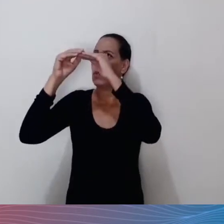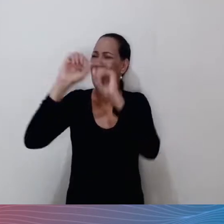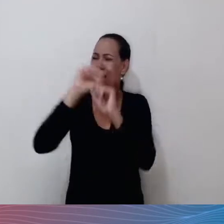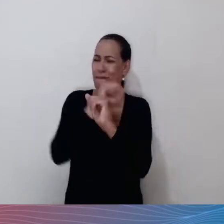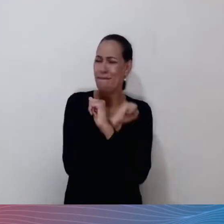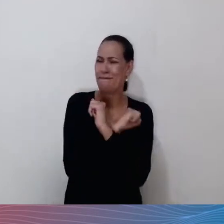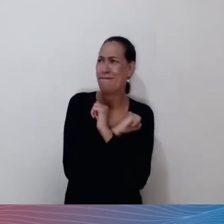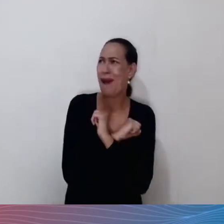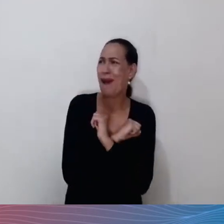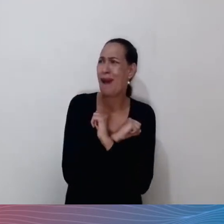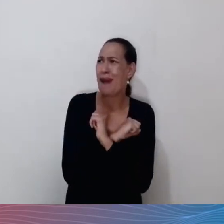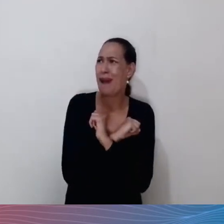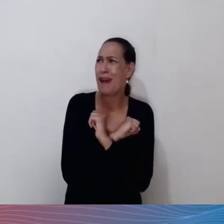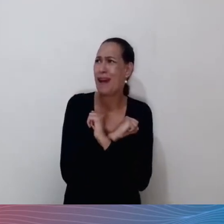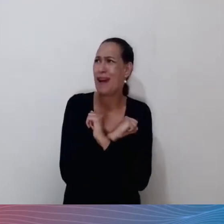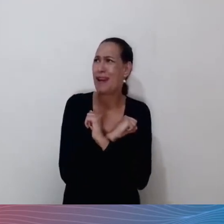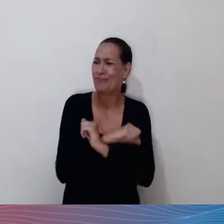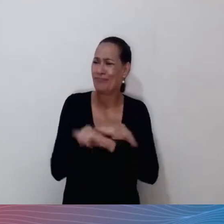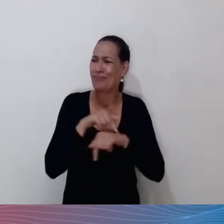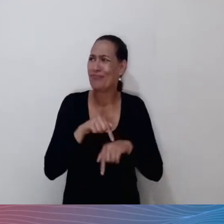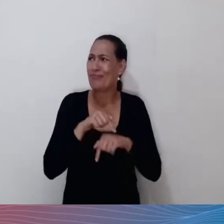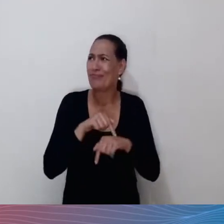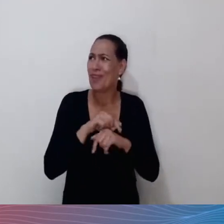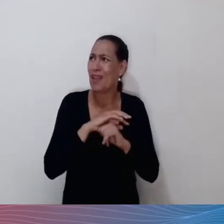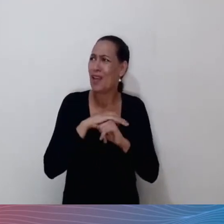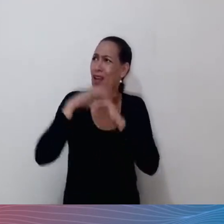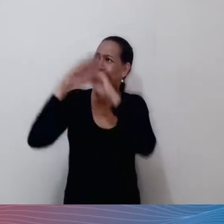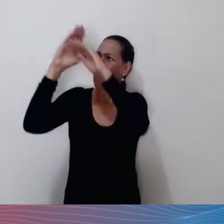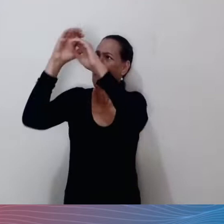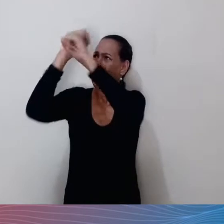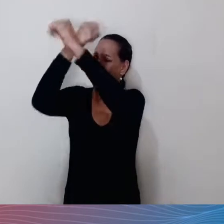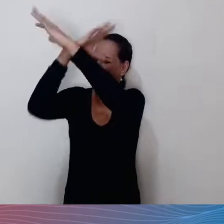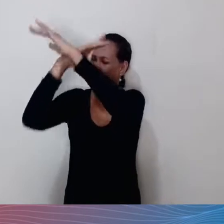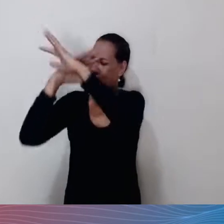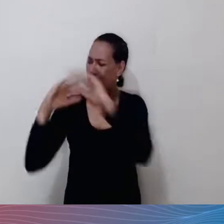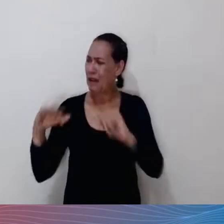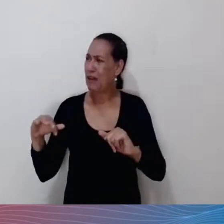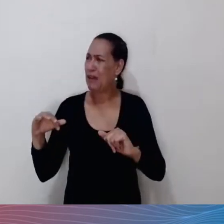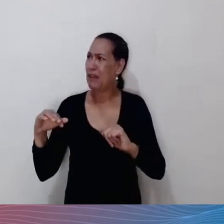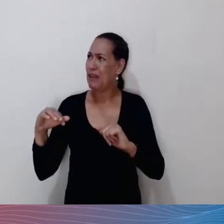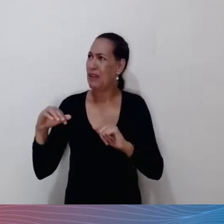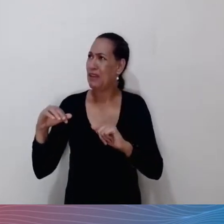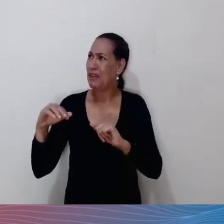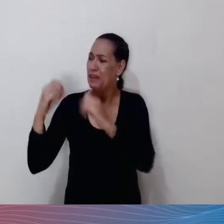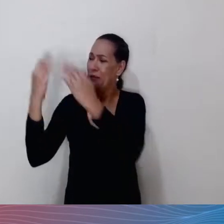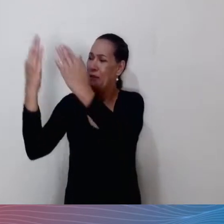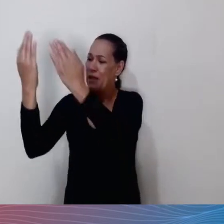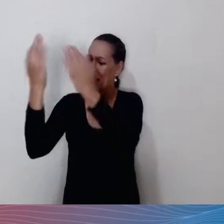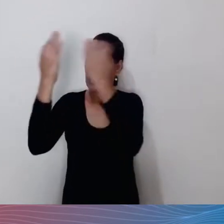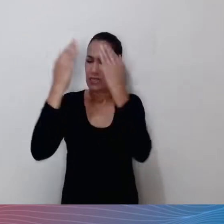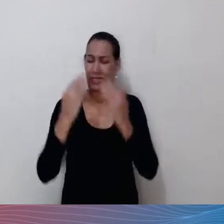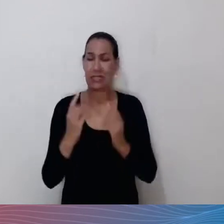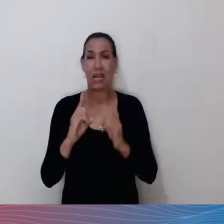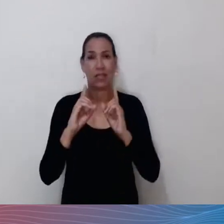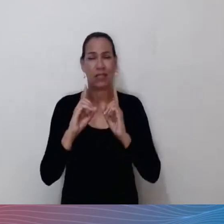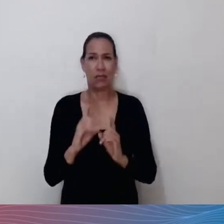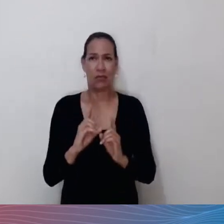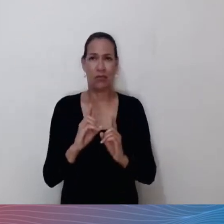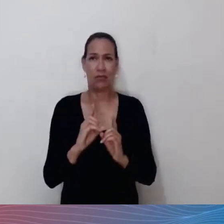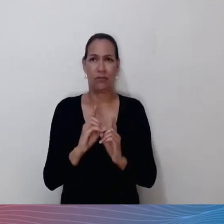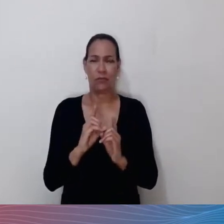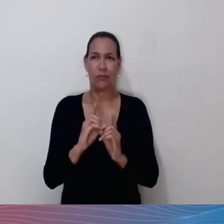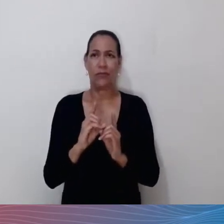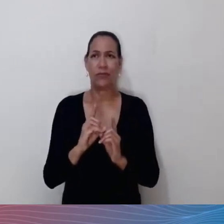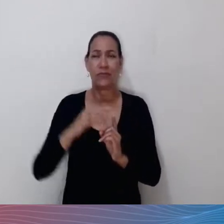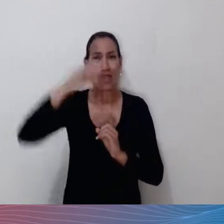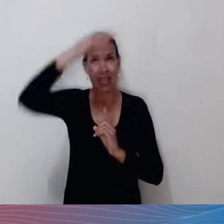desse versículo já não são os dons que o Espírito dá para cada membro. Espero que vocês